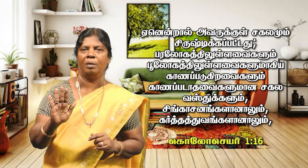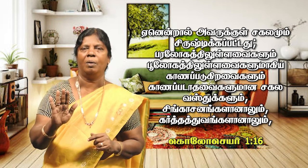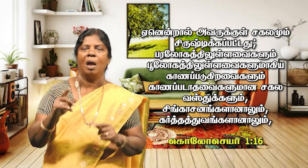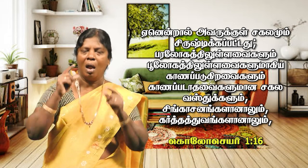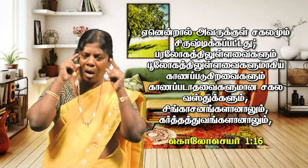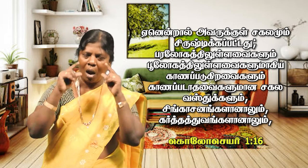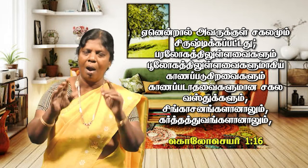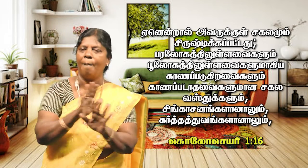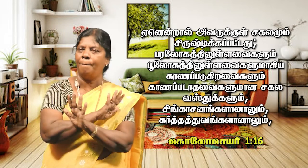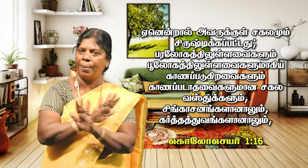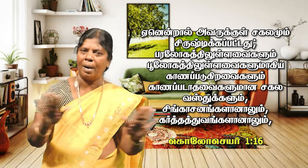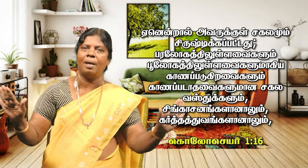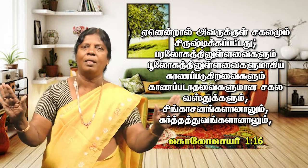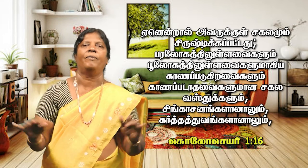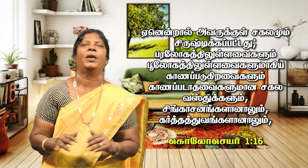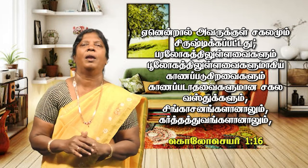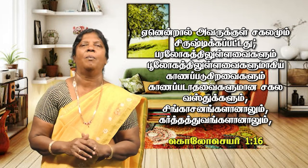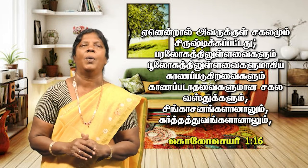காணப்படுகிறவைகளும்